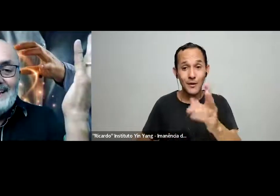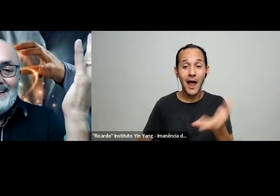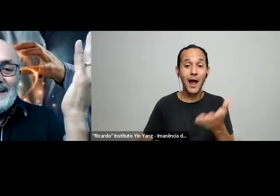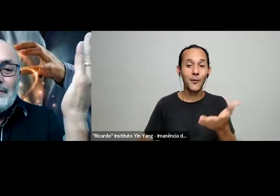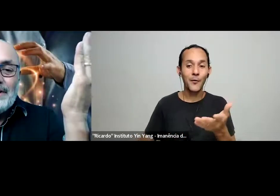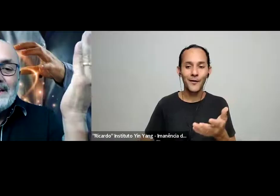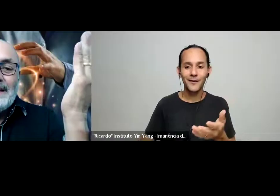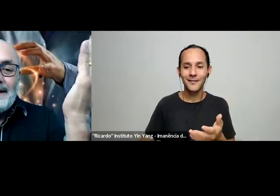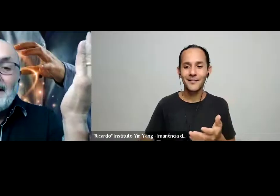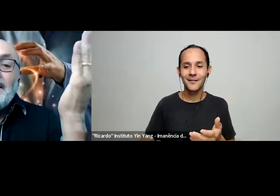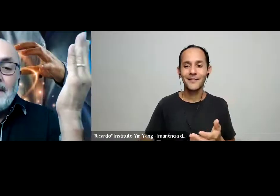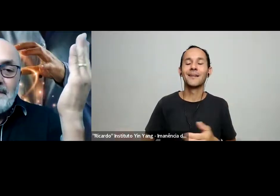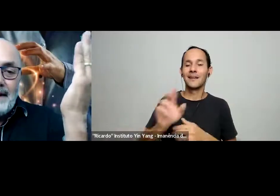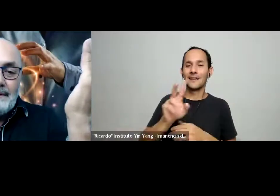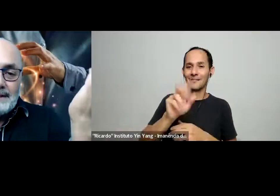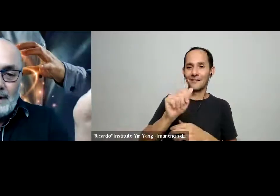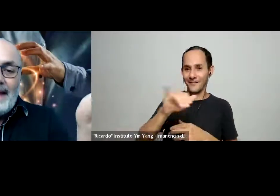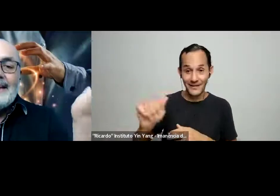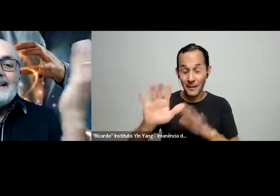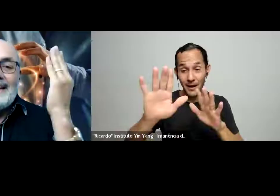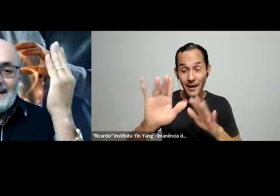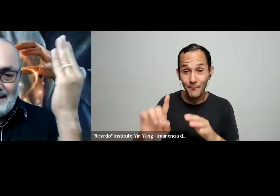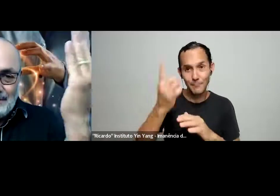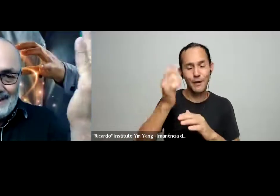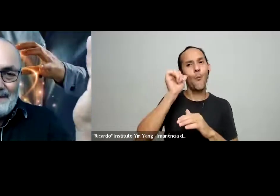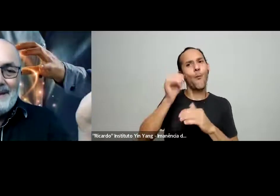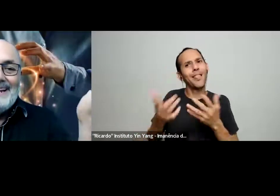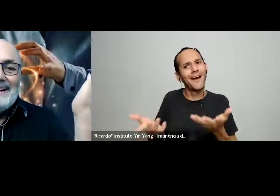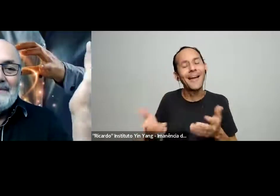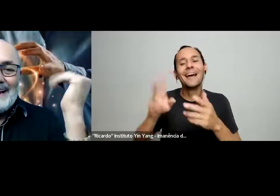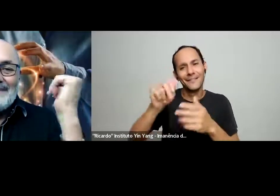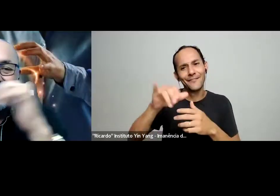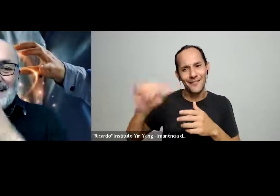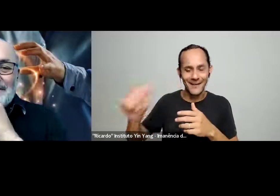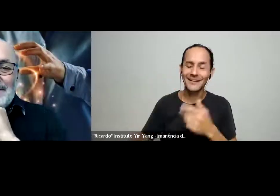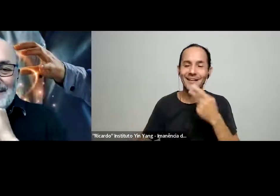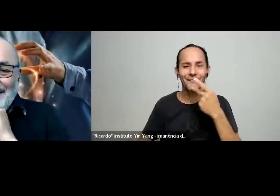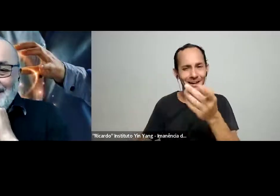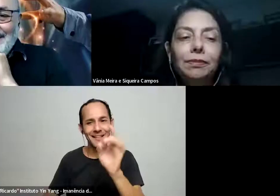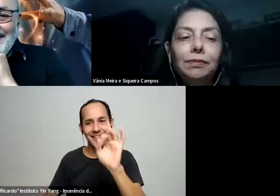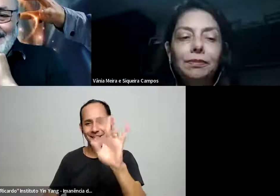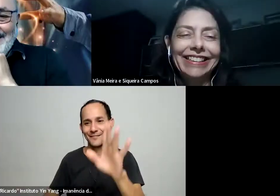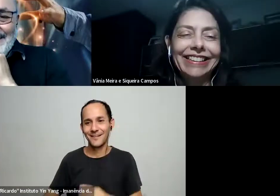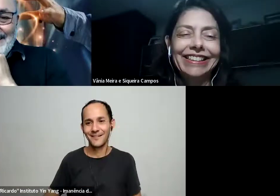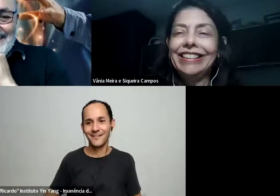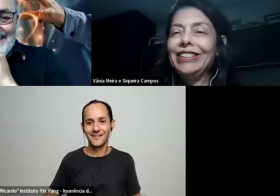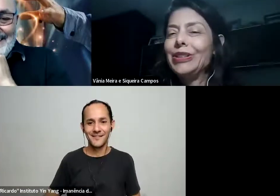nossa querida Vânia Meira. Primeiro as mulheres, né? Então, Vânia Meira, a palavra está contigo.